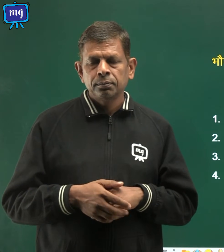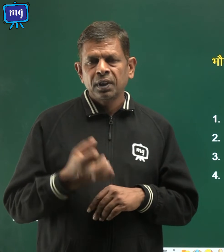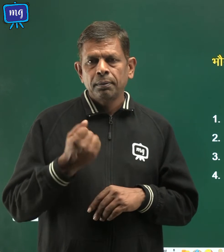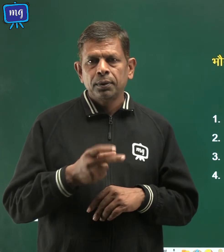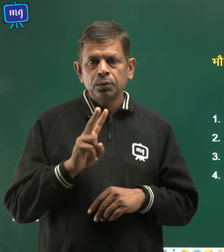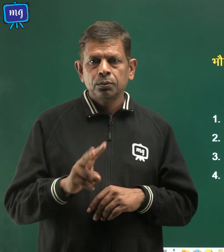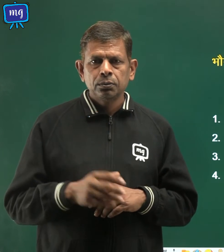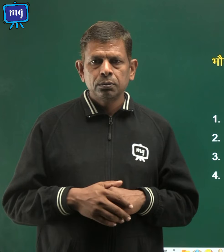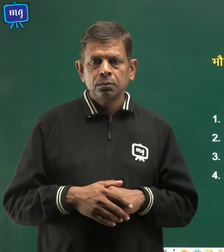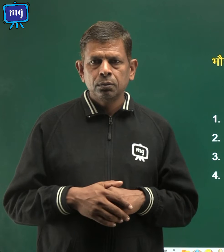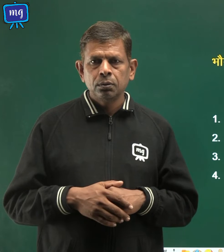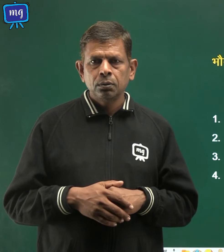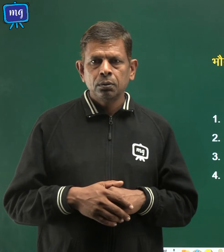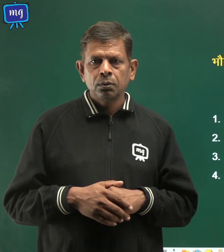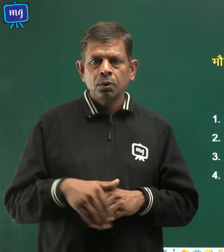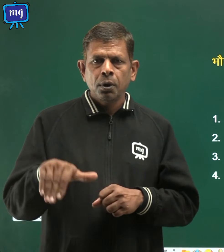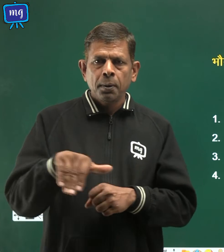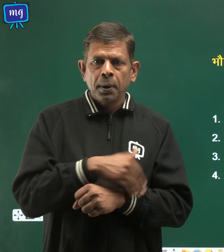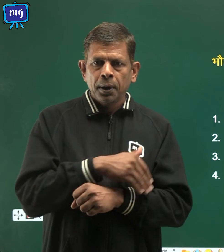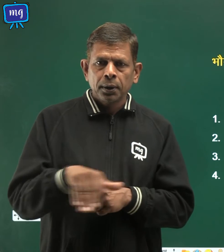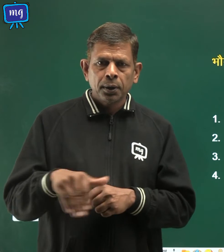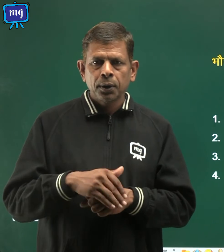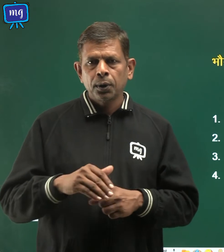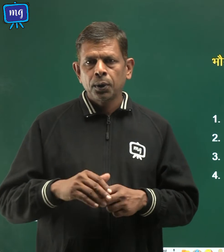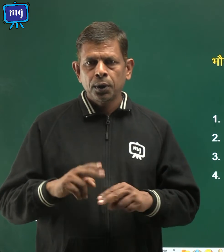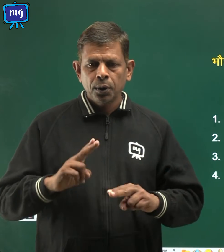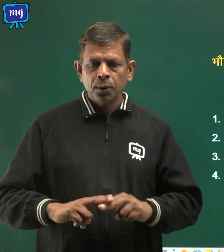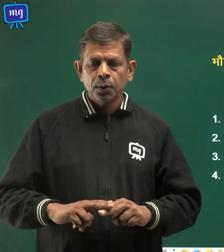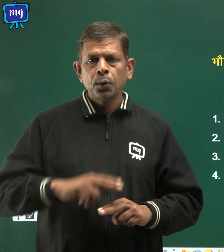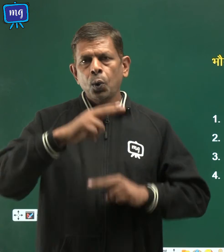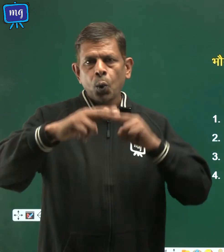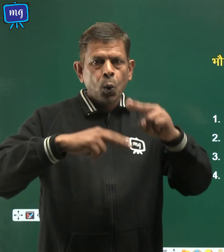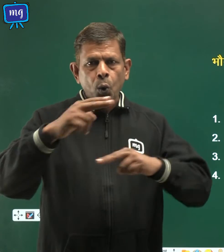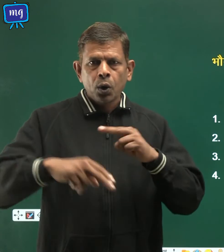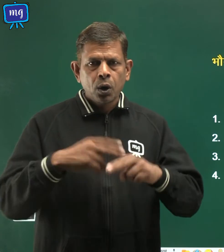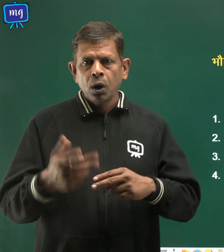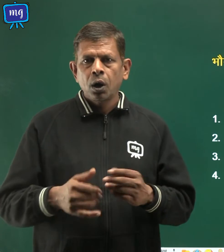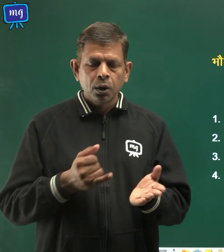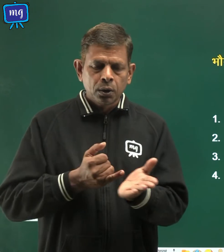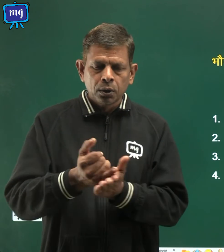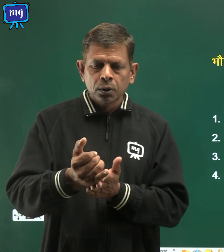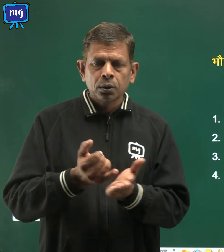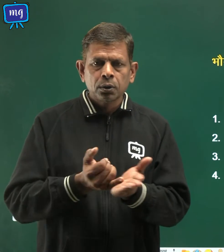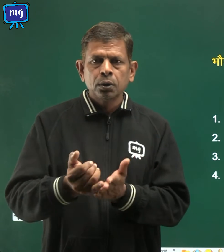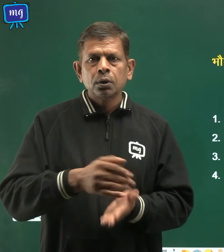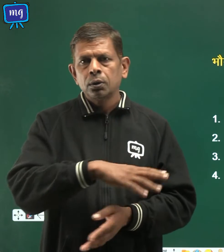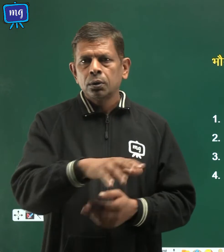नंबर 2, औद्योगिक और कृषि गतिविधियां।